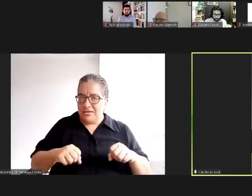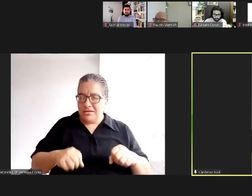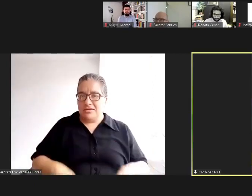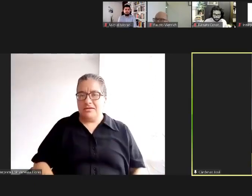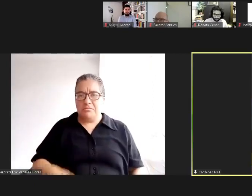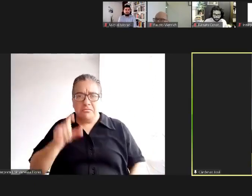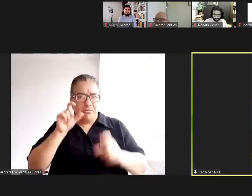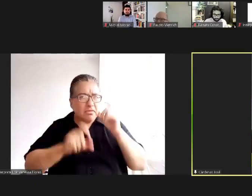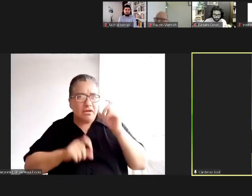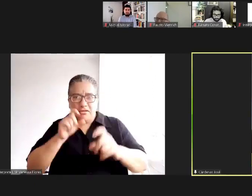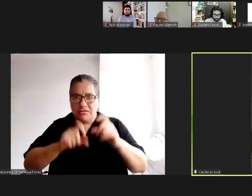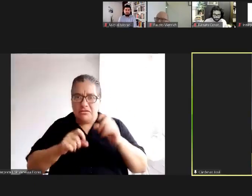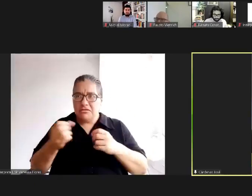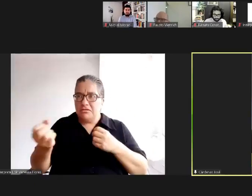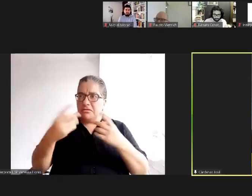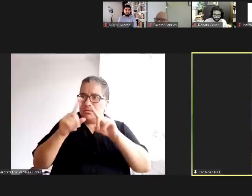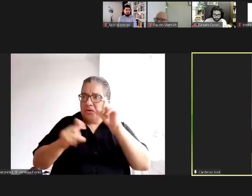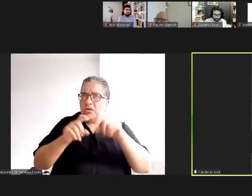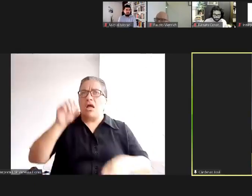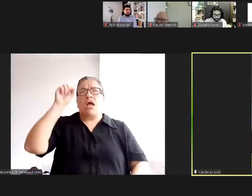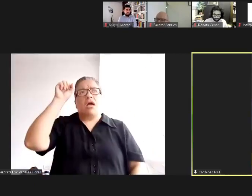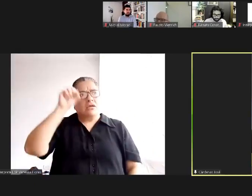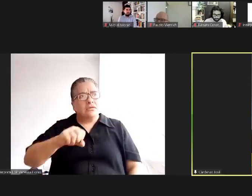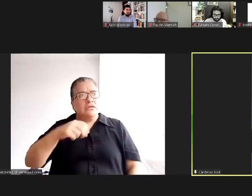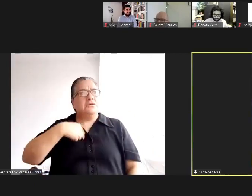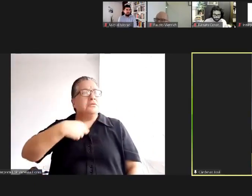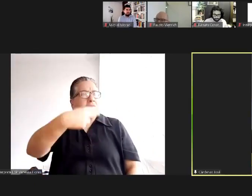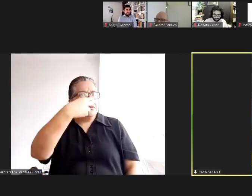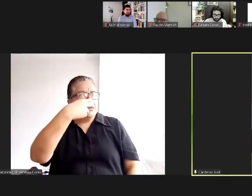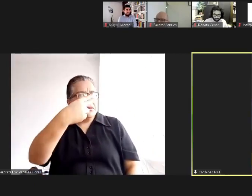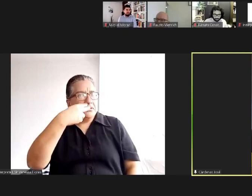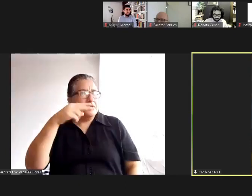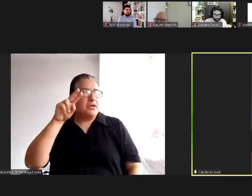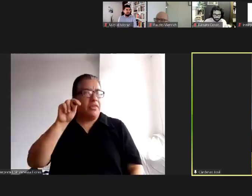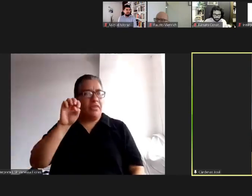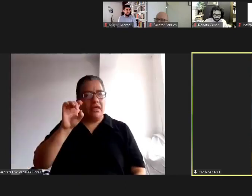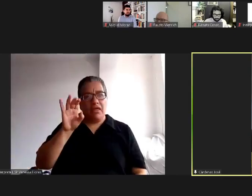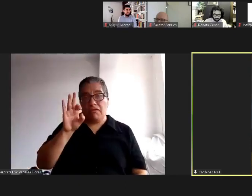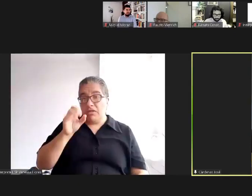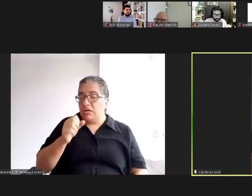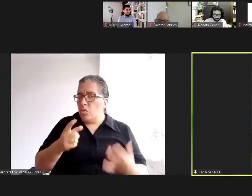Entonces nos preguntamos, sí, pues la tecnología permite, digamos,